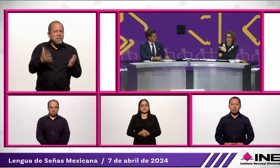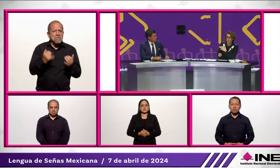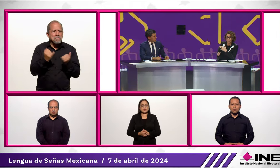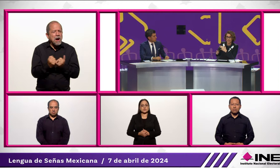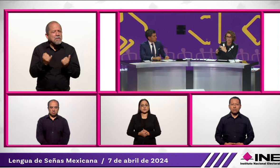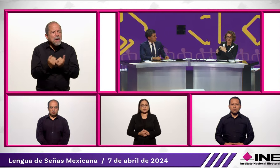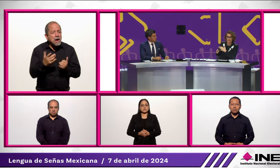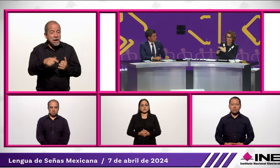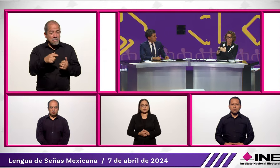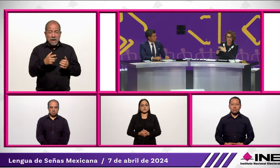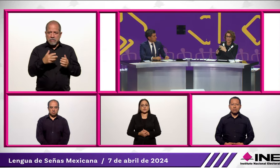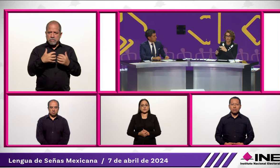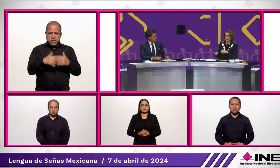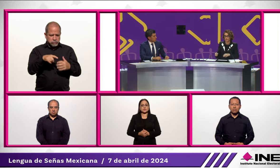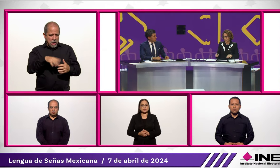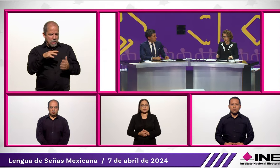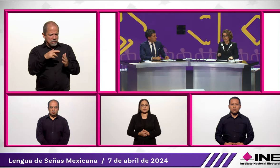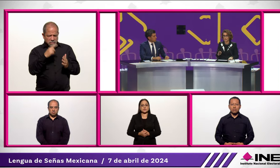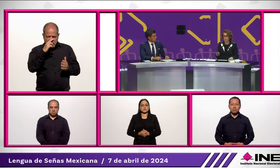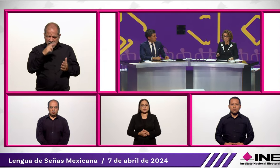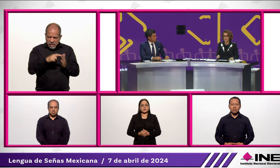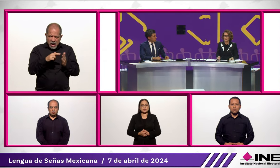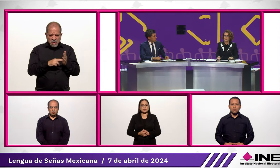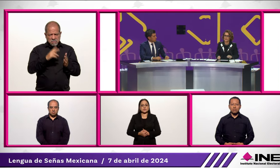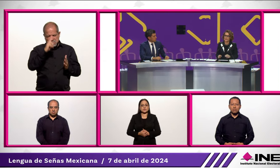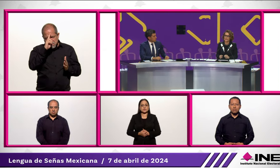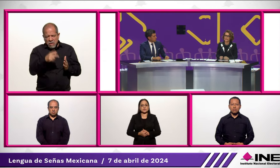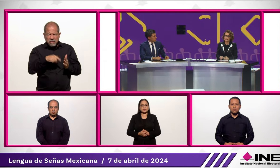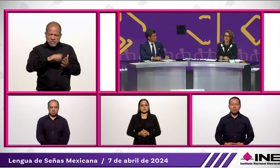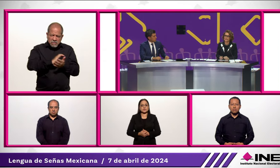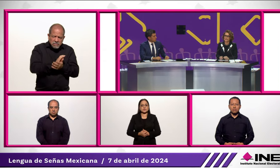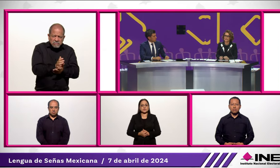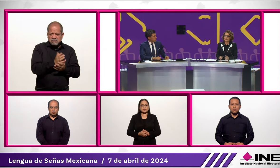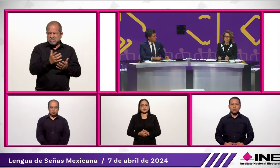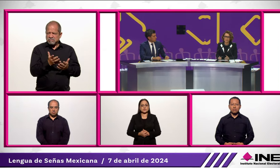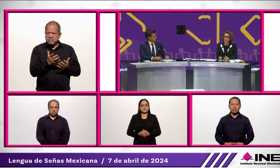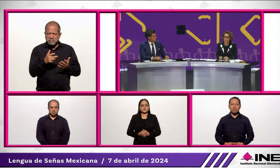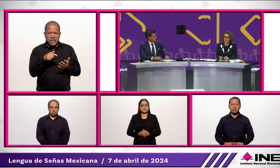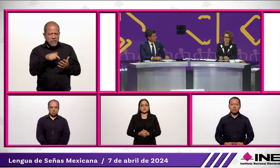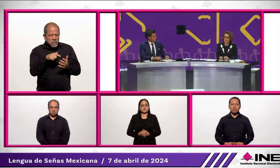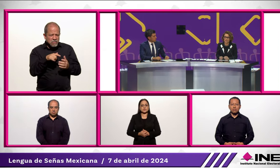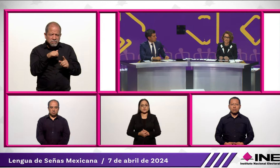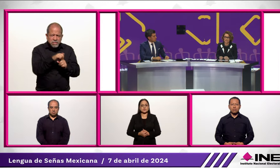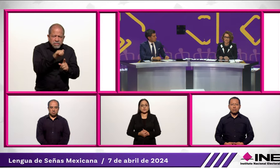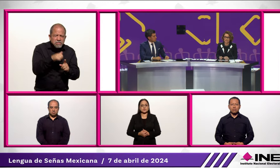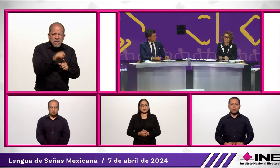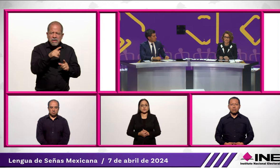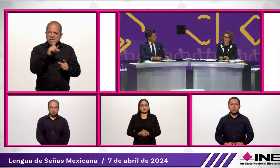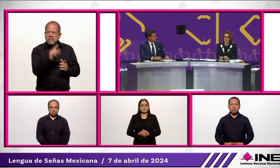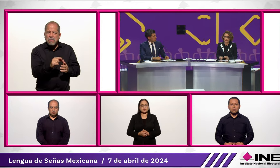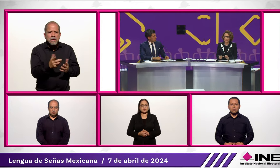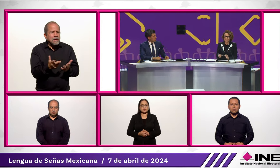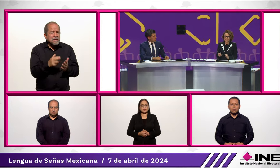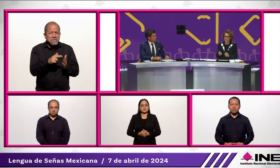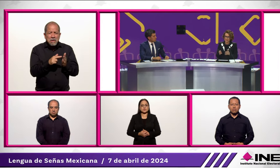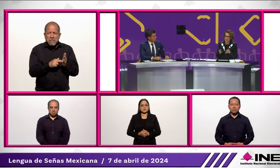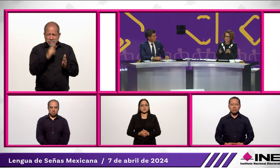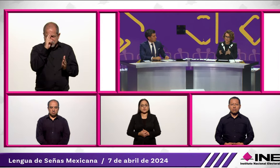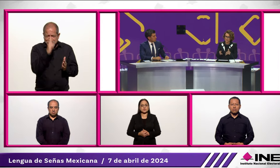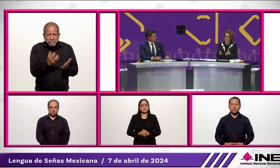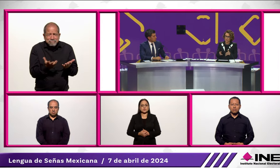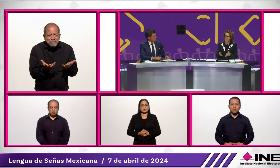para acoso laboral, para discriminación, para bullying. Y tampoco hay inspectores del trabajo que